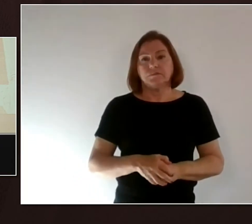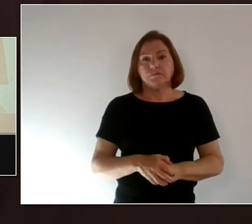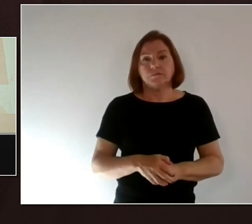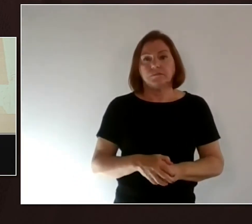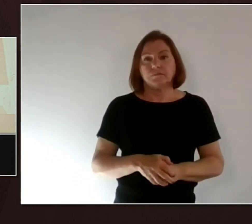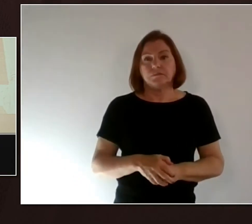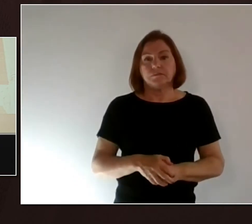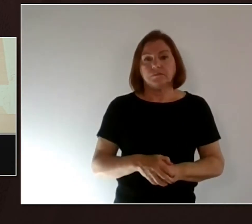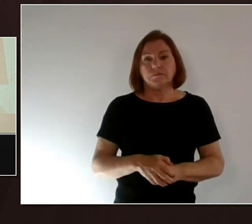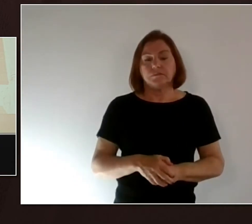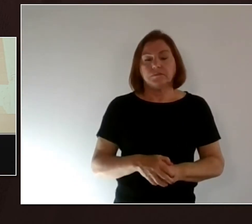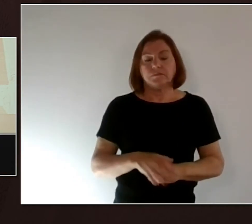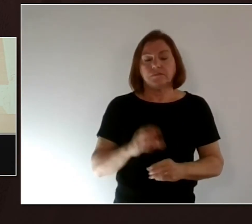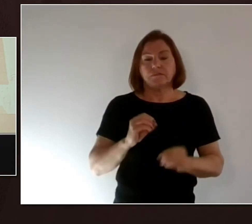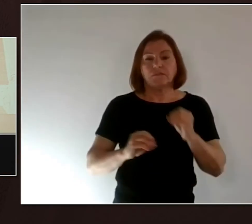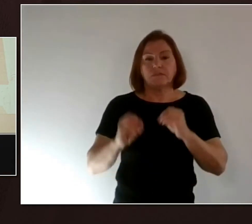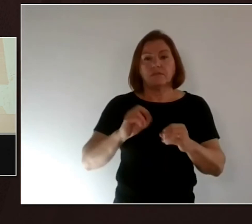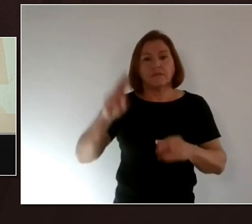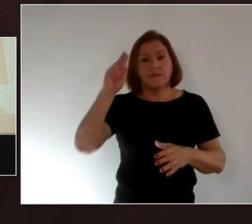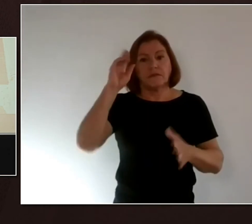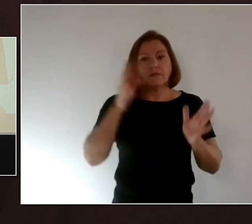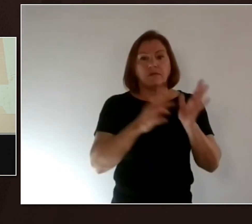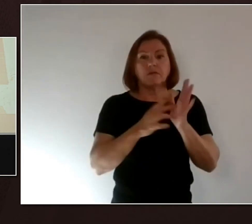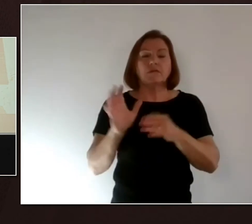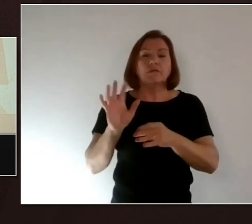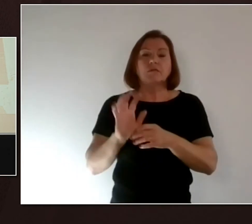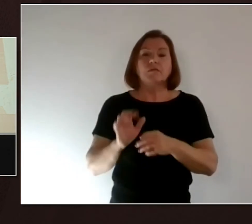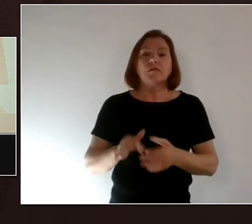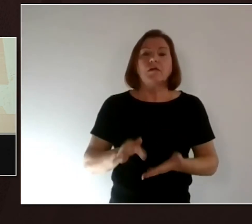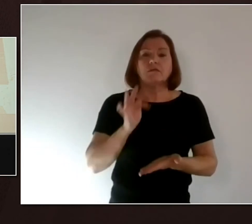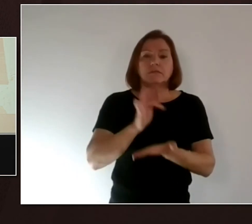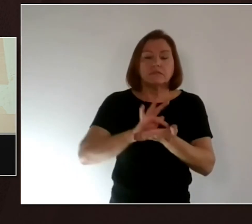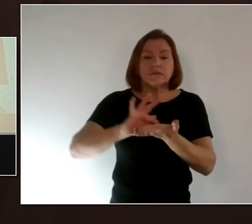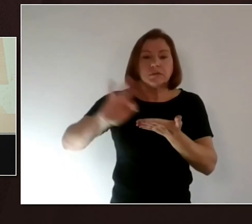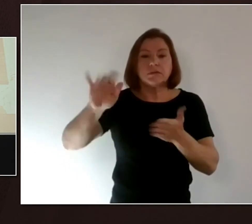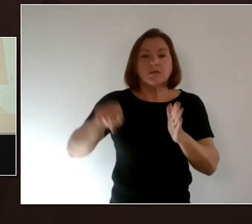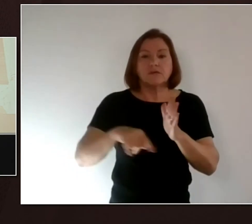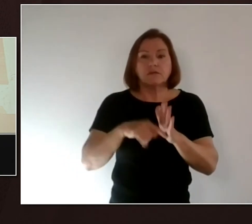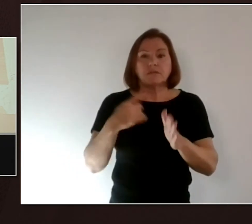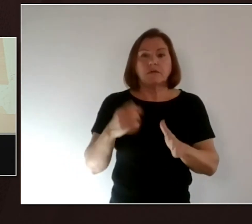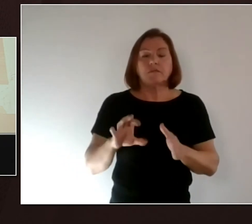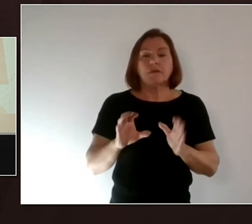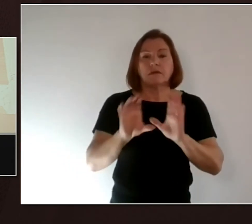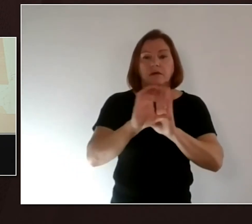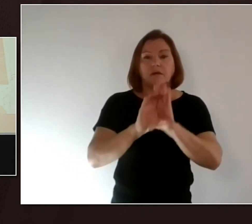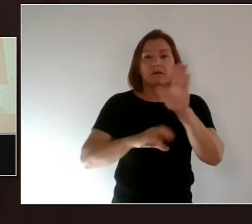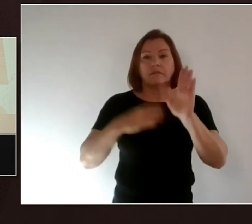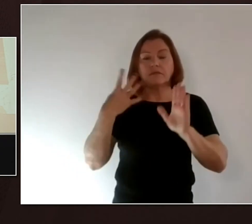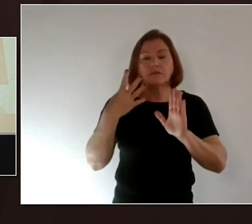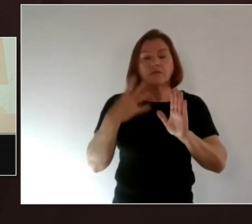Ó Senhor Jesus. 1 Tessalonicenses 4, o que fala ali?